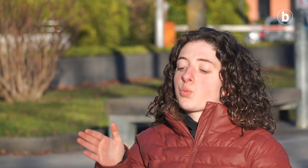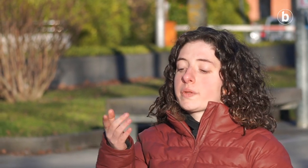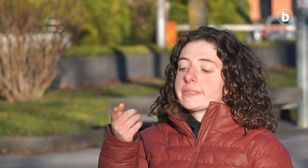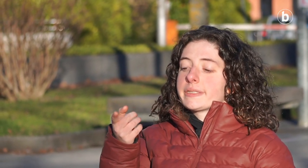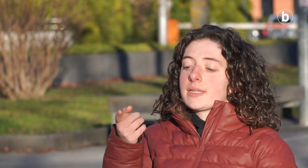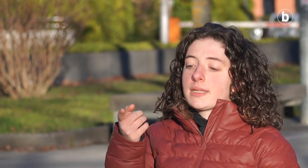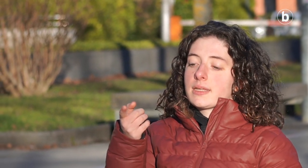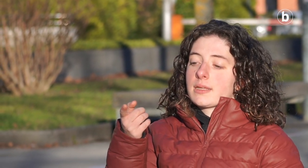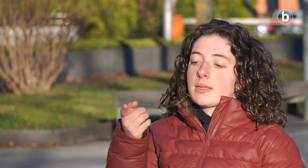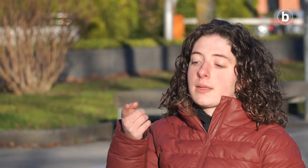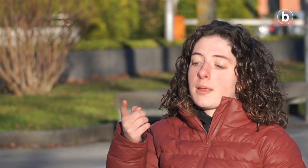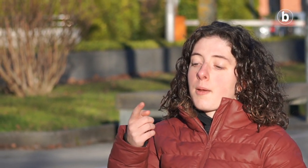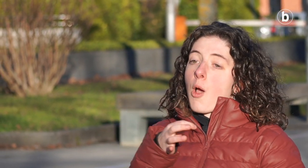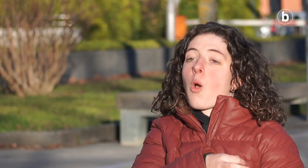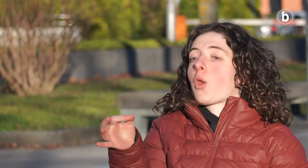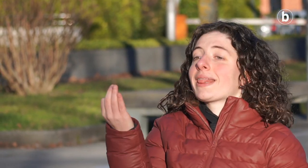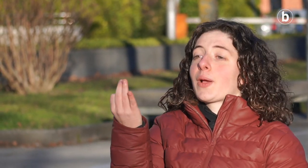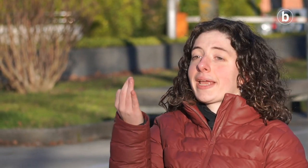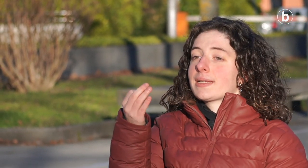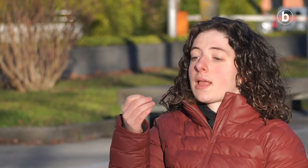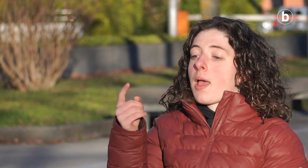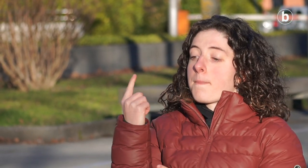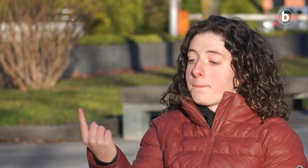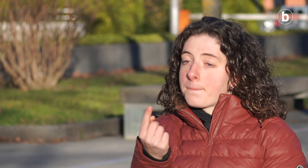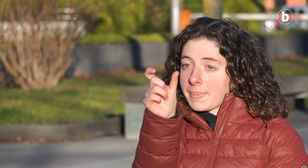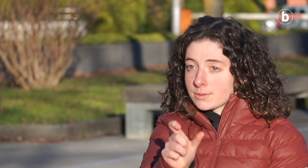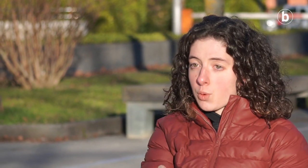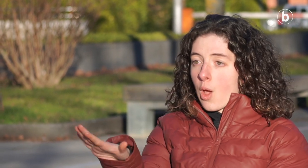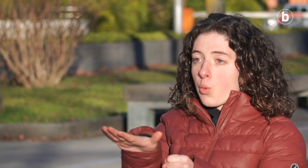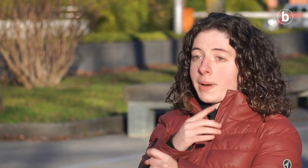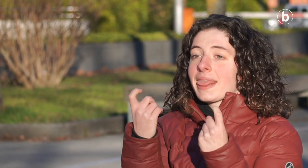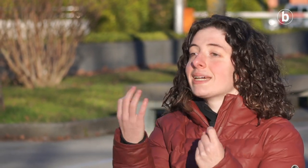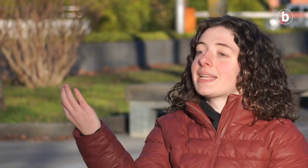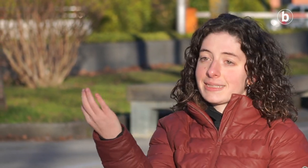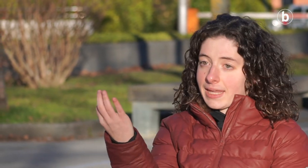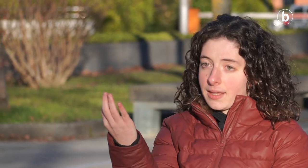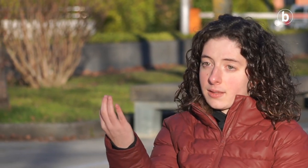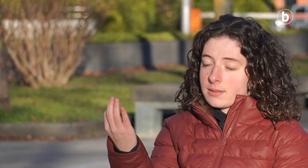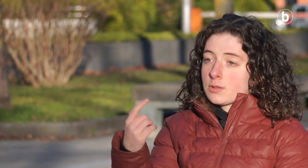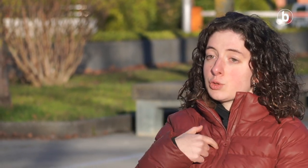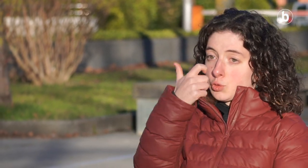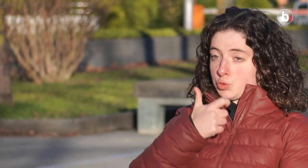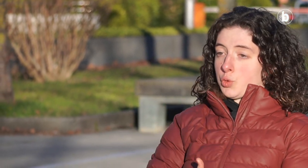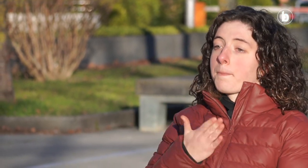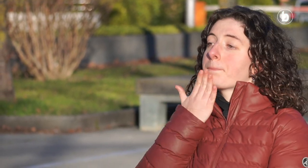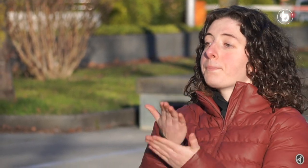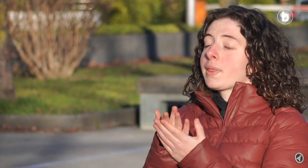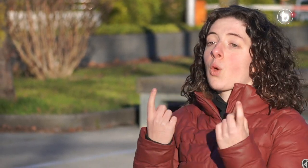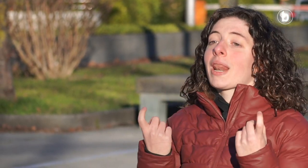egoera eta ze behar asetu behar diren. Eta behar horiei asetu alizateko, karo, galetu behar da. Eta beraie